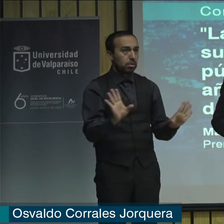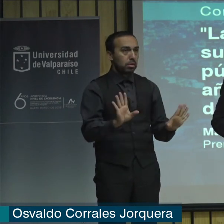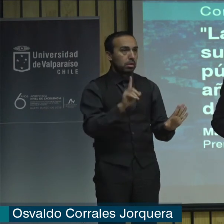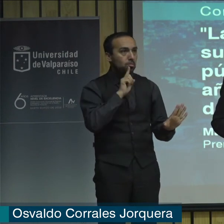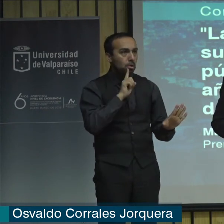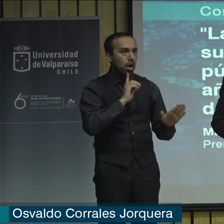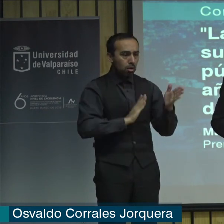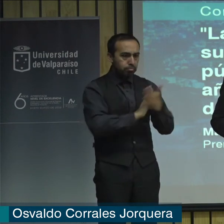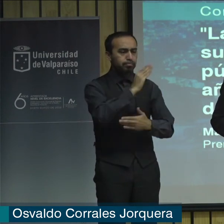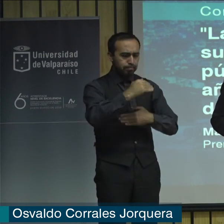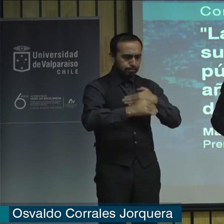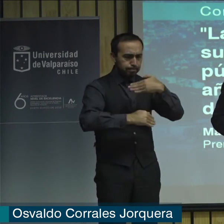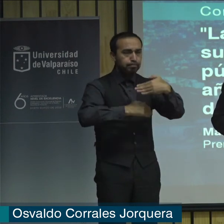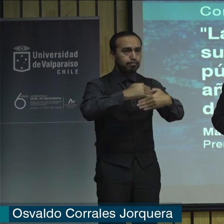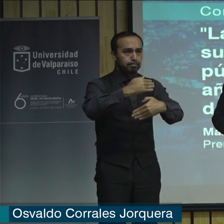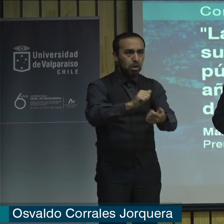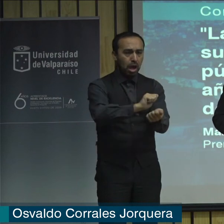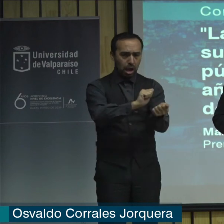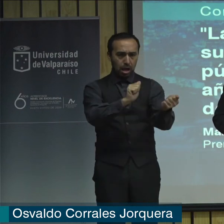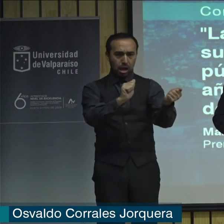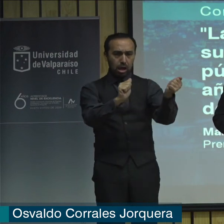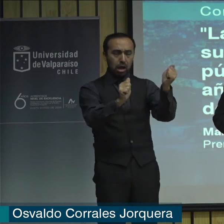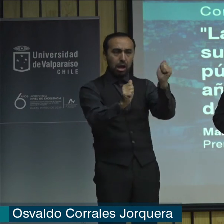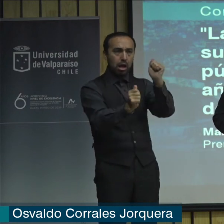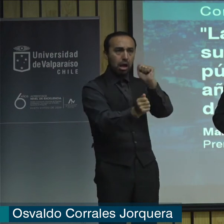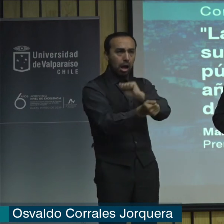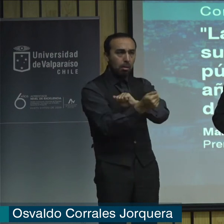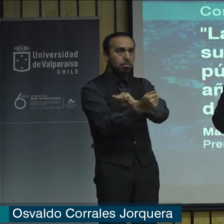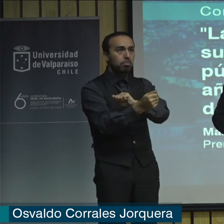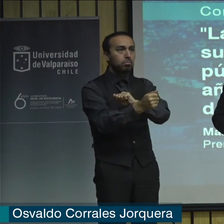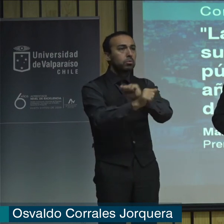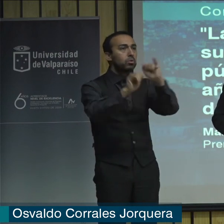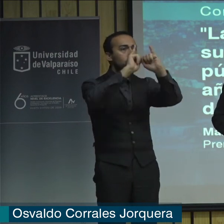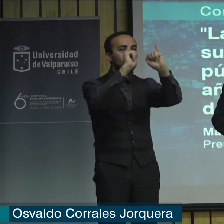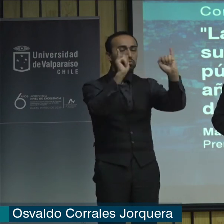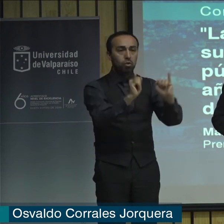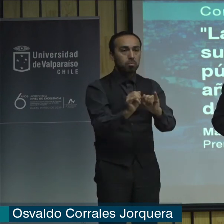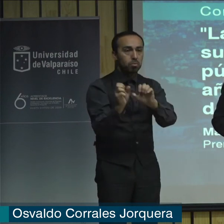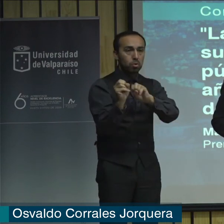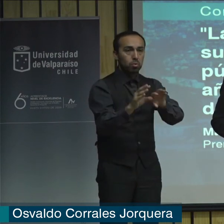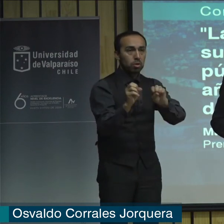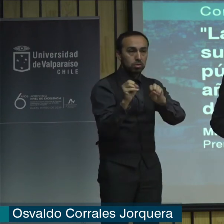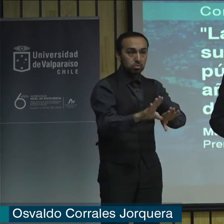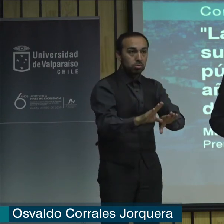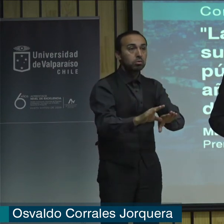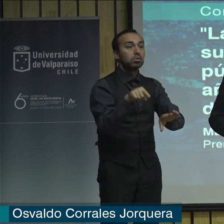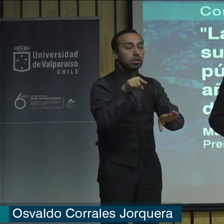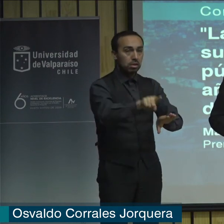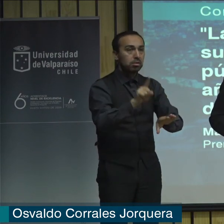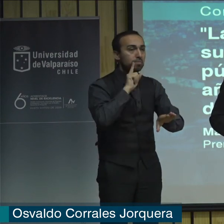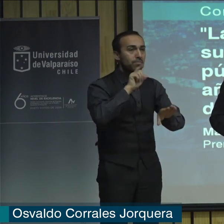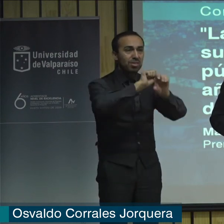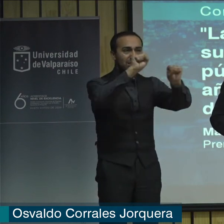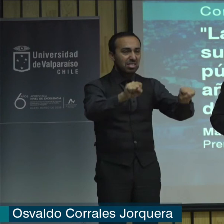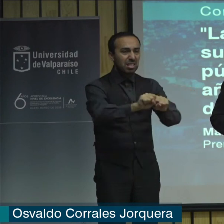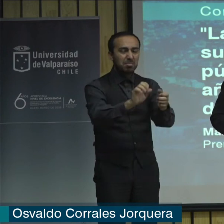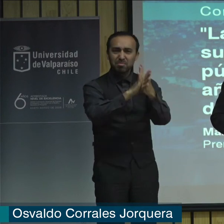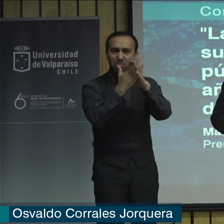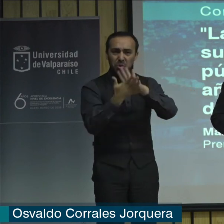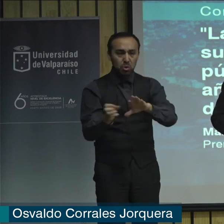proceso de transformación del sistema de educación superior chileno iniciada en aquella gris época